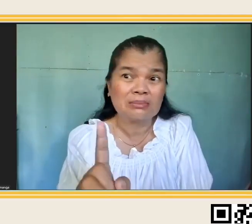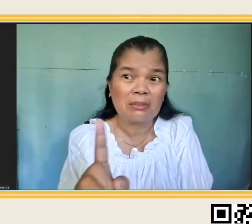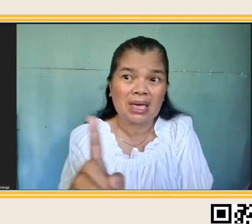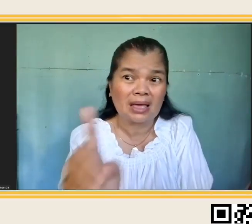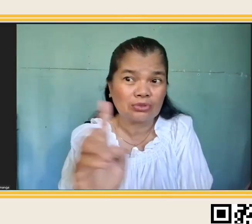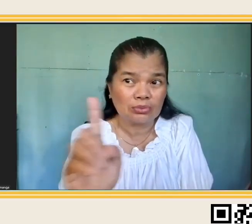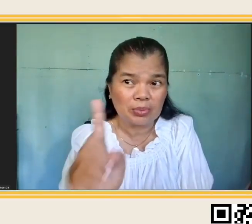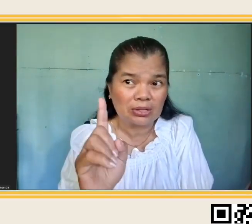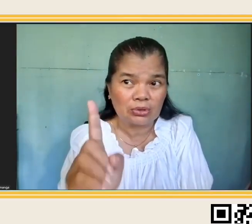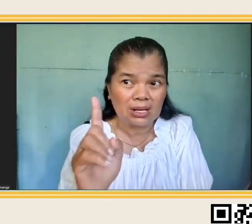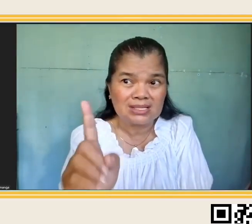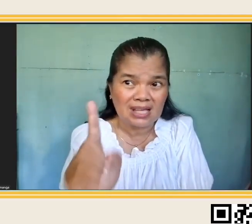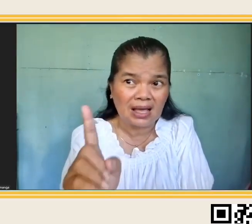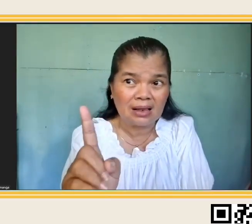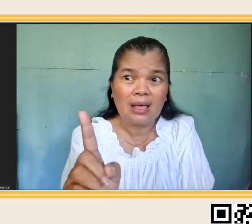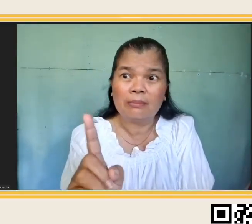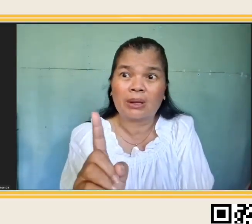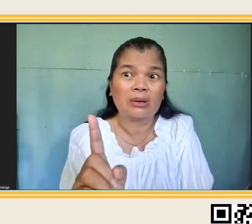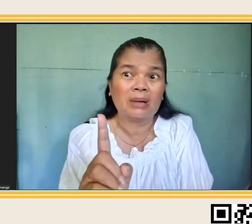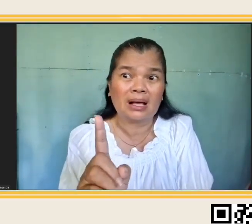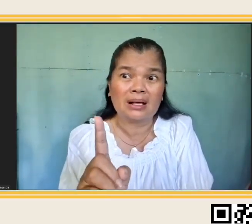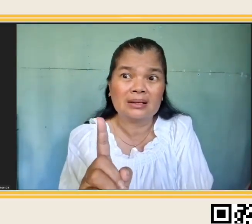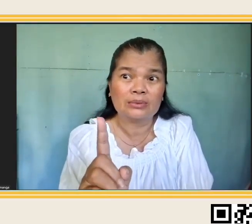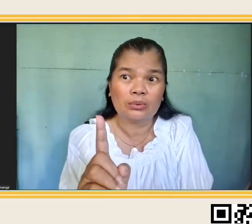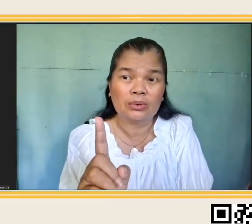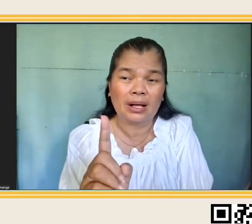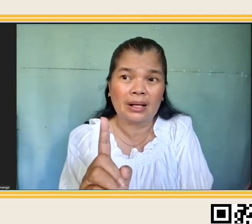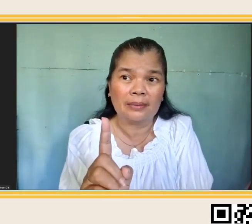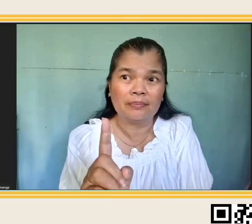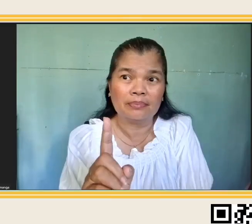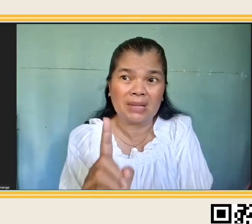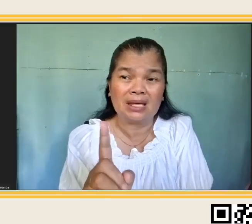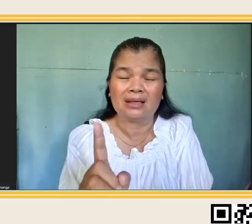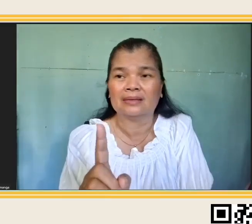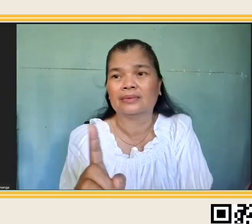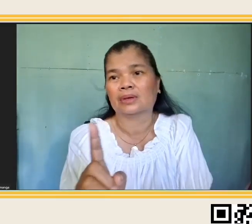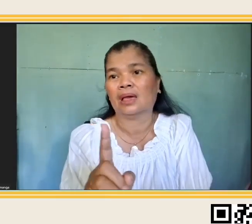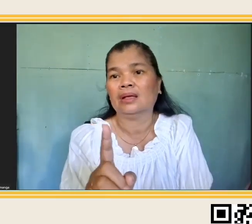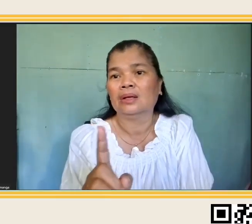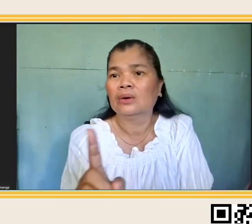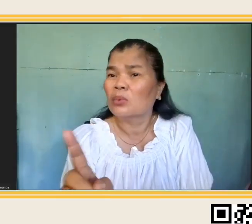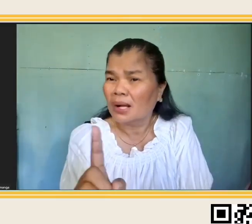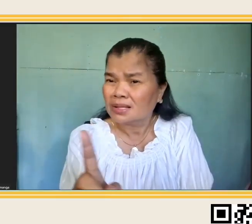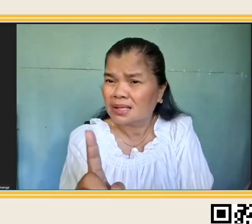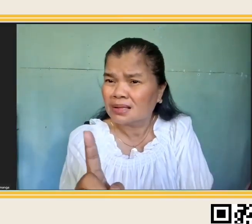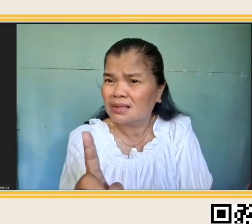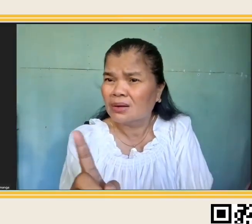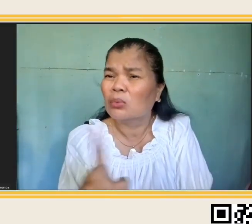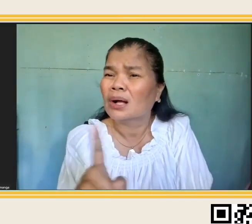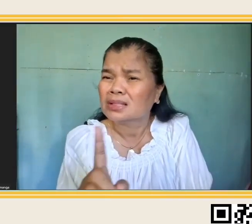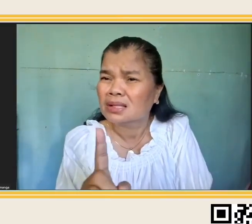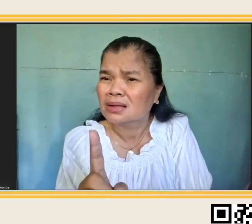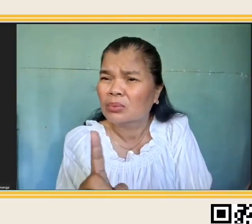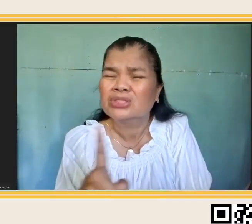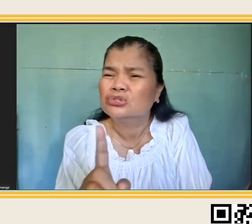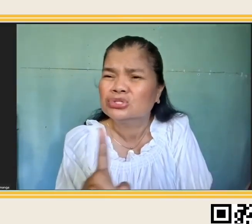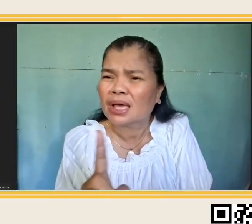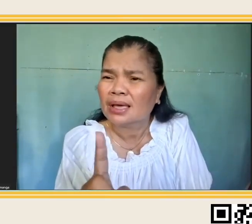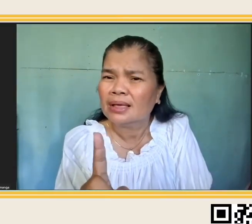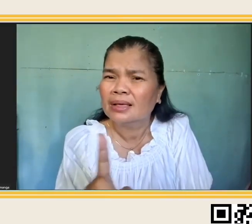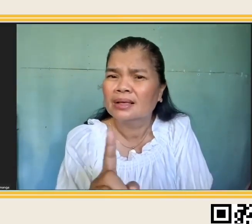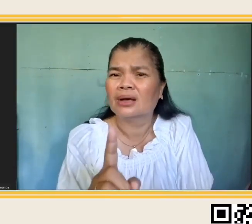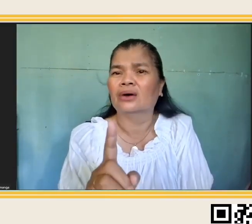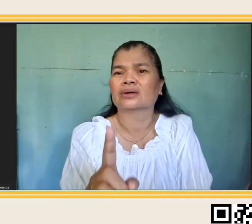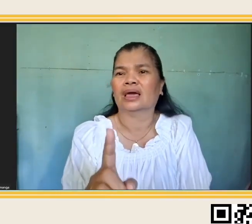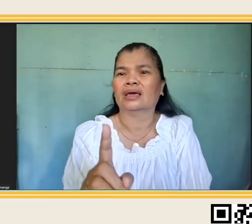ko kasi mamaya ito ring sign pero iba ng meaning. Okay. What? What? What did you